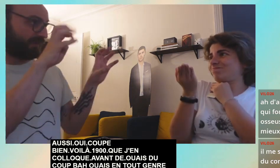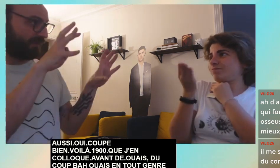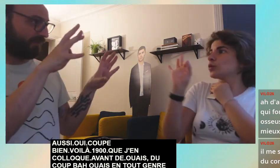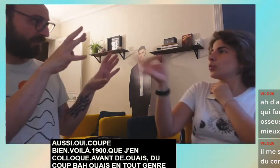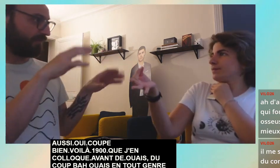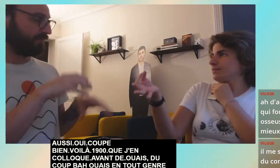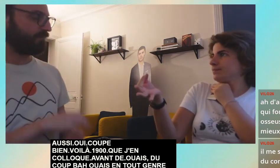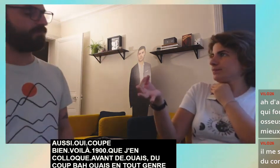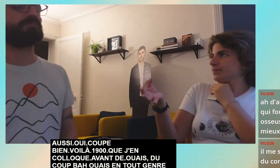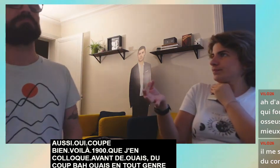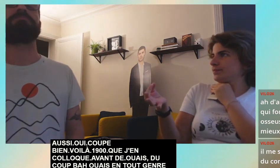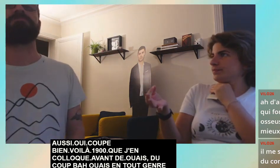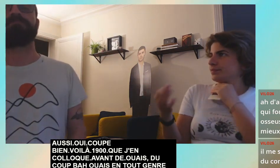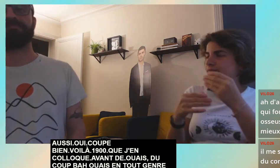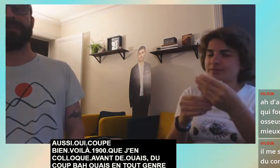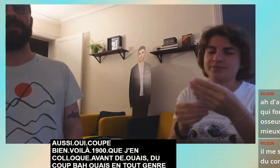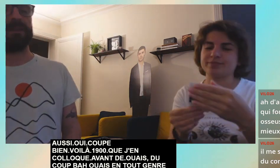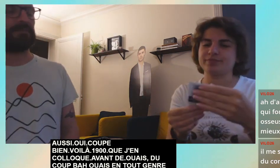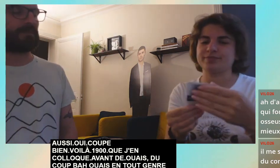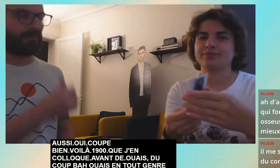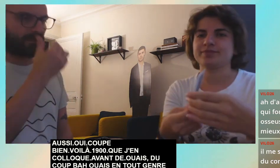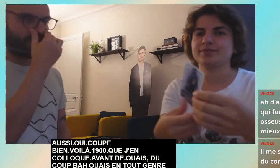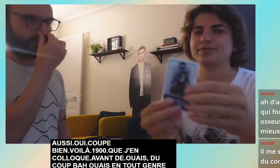90. Oui. Et voilà, 1980.